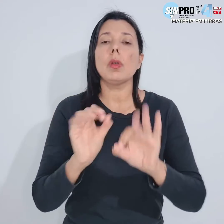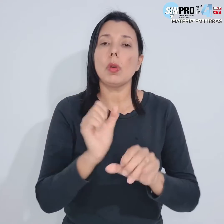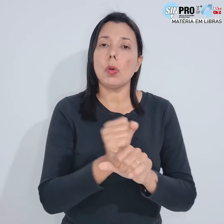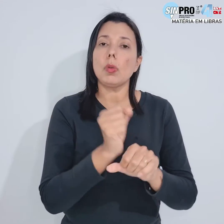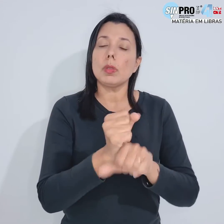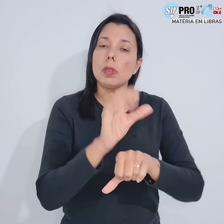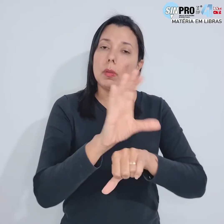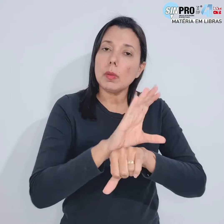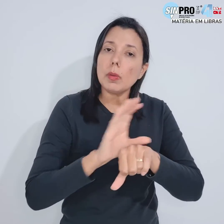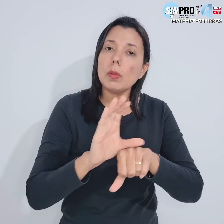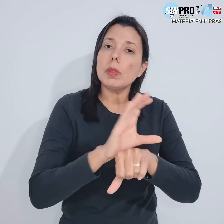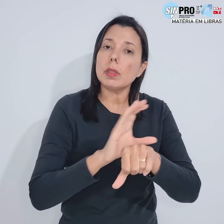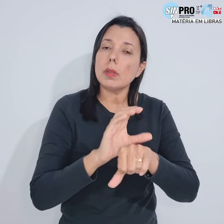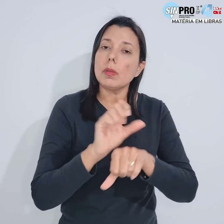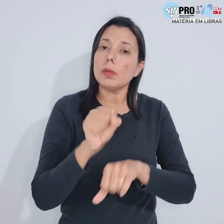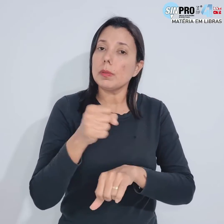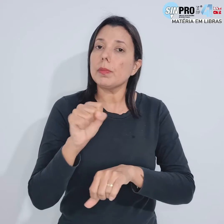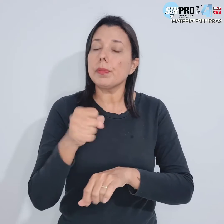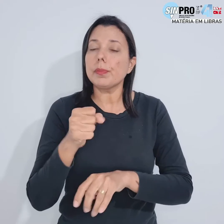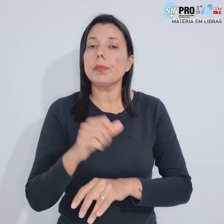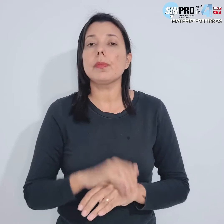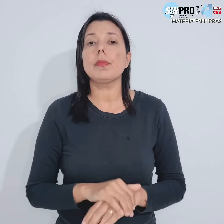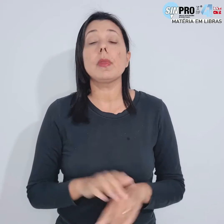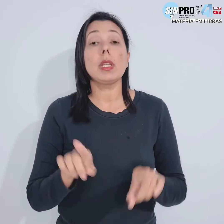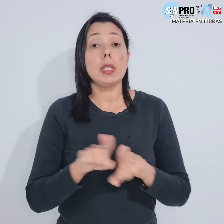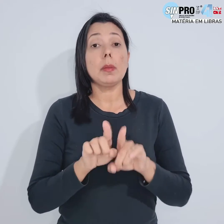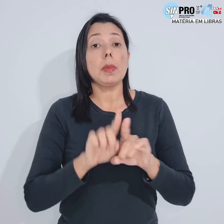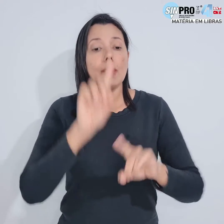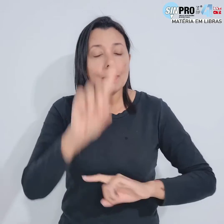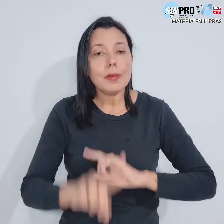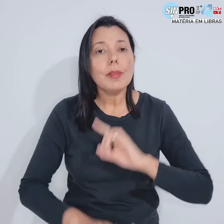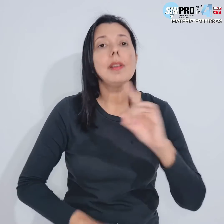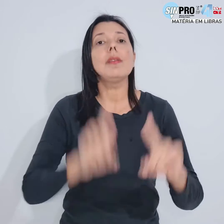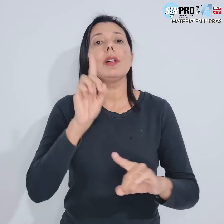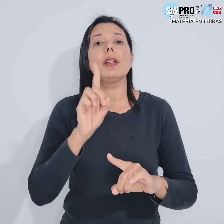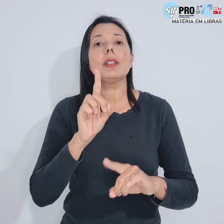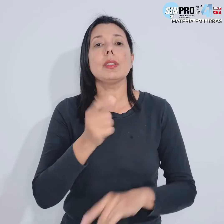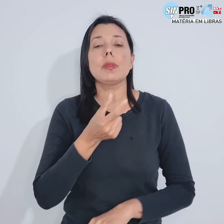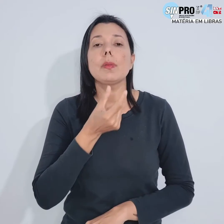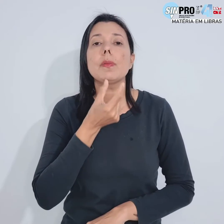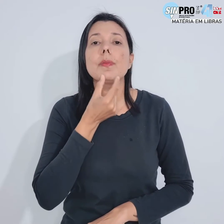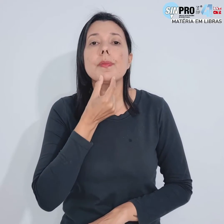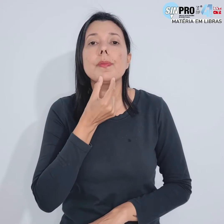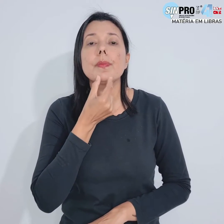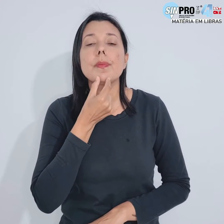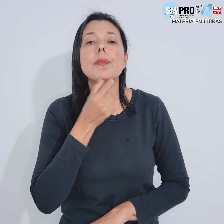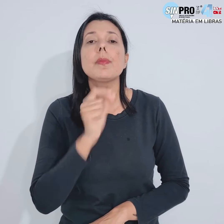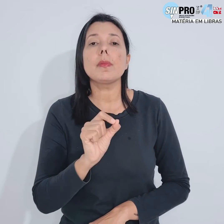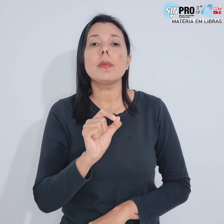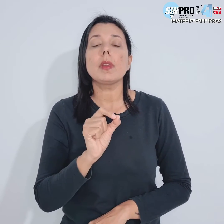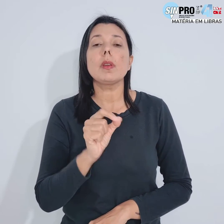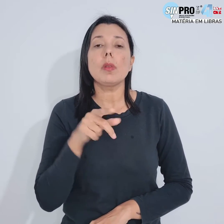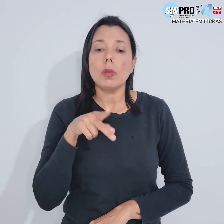da Constituição de 88, e com o avanço do neoliberalismo, prevalece